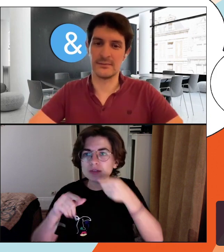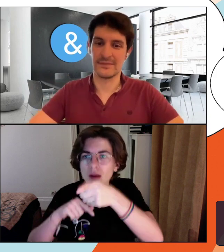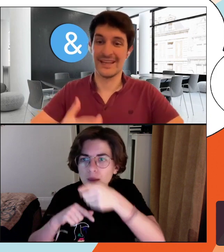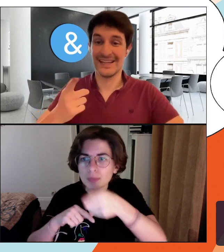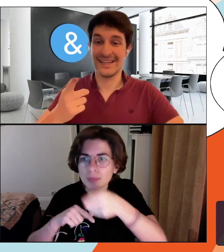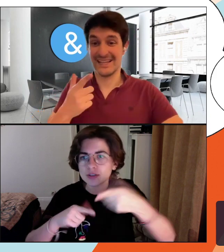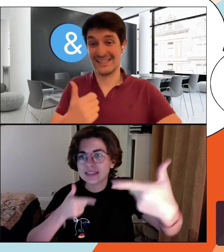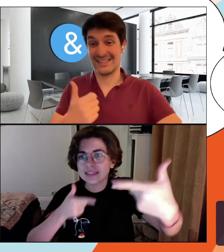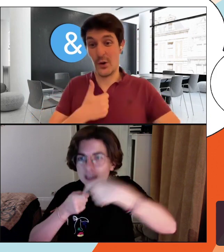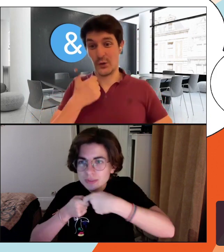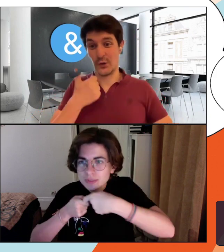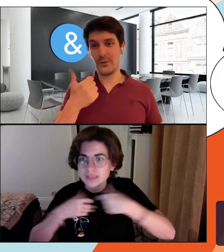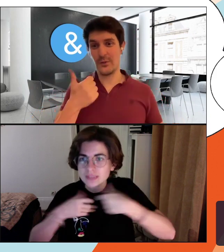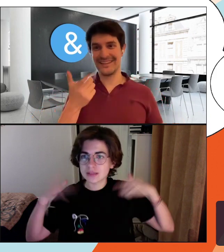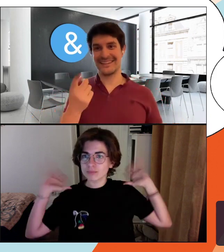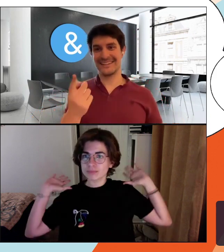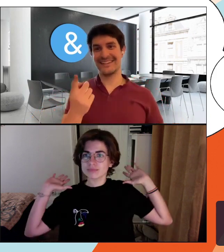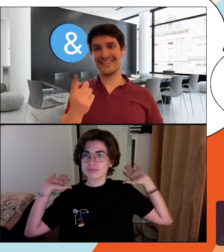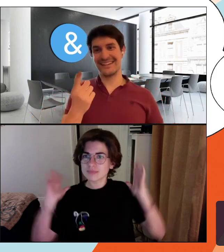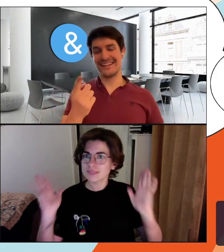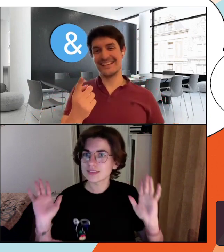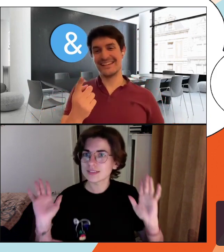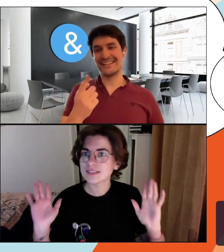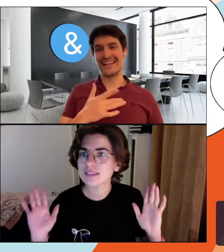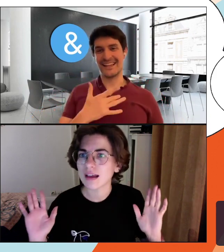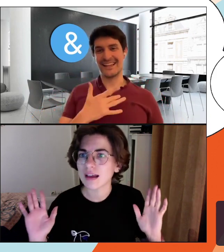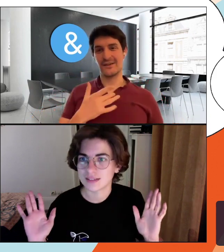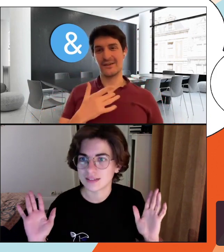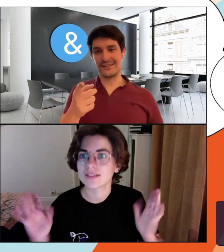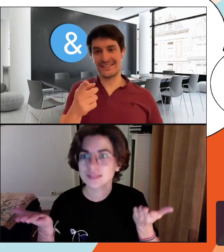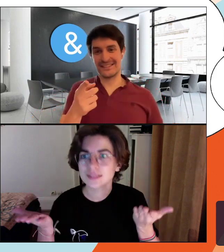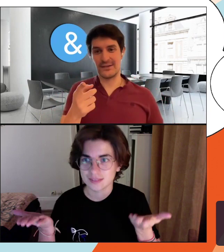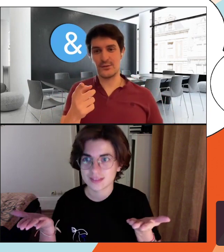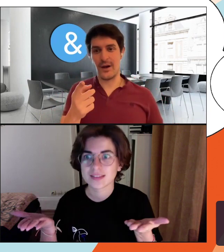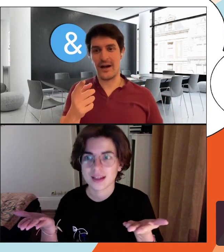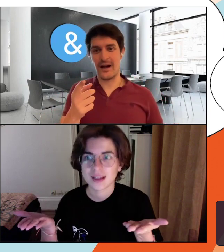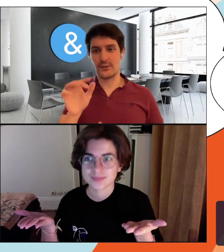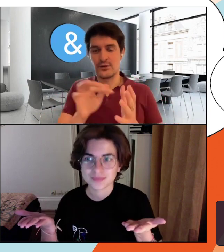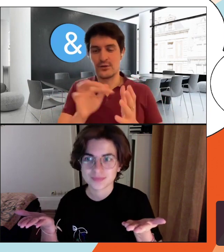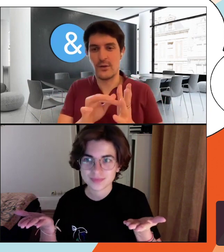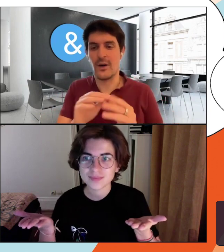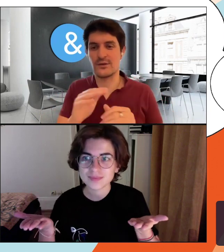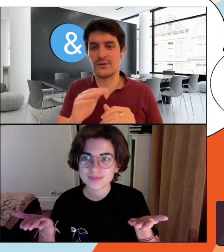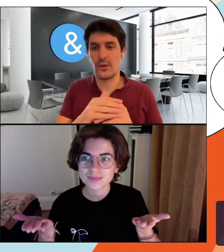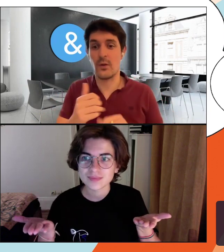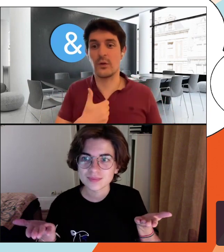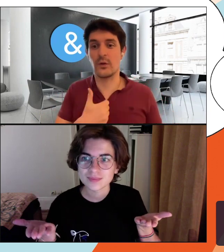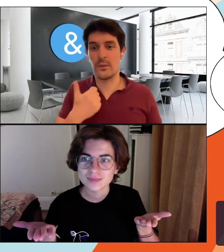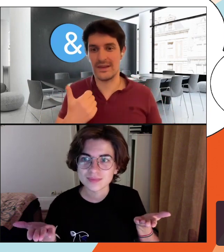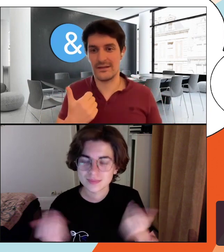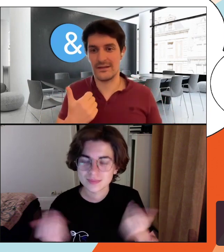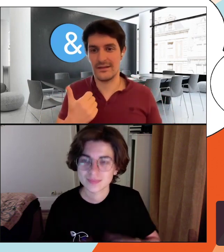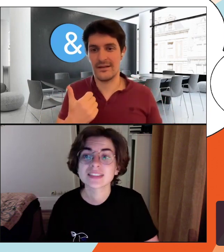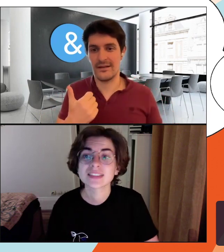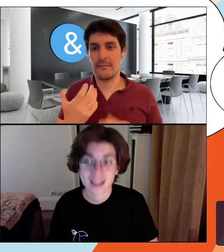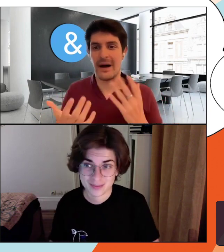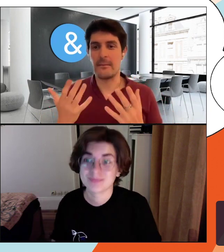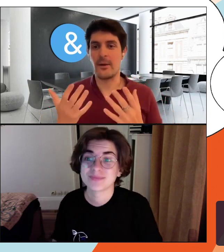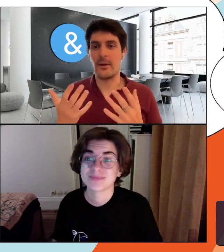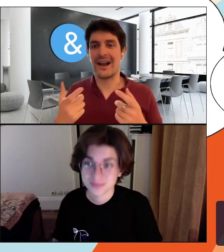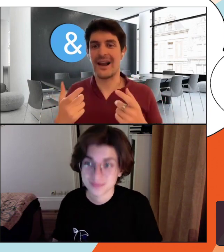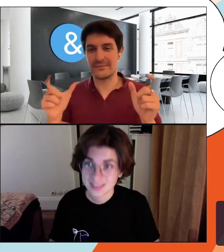personne à Cette s'adapter, autonomie, c'est c'est ça, ça qui est intéressant. c'est ça, Tu as touché le doigt sur l'autonomie c'est ça, par